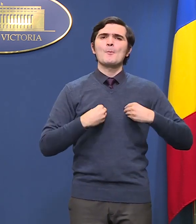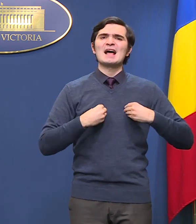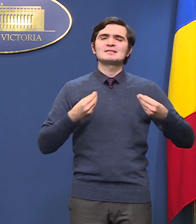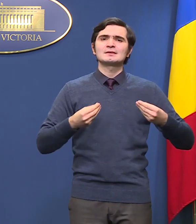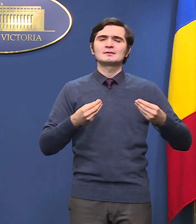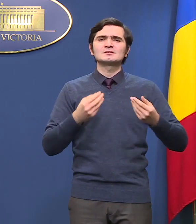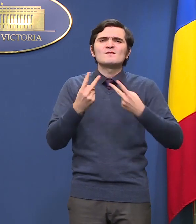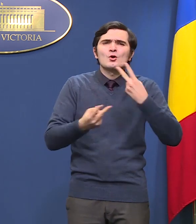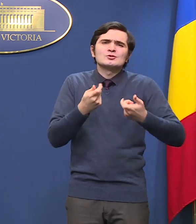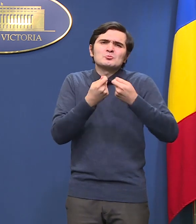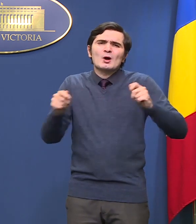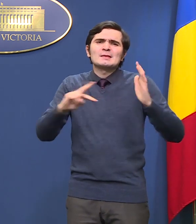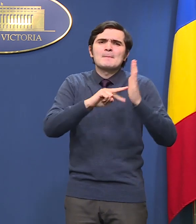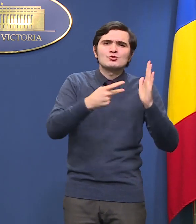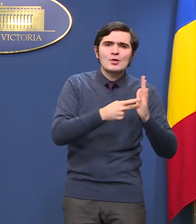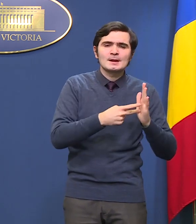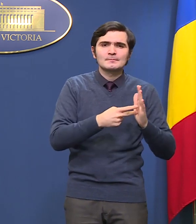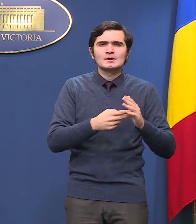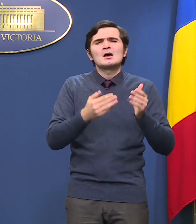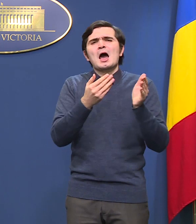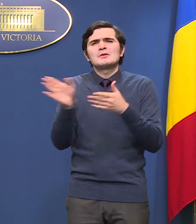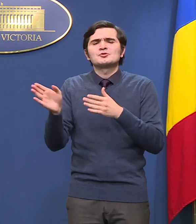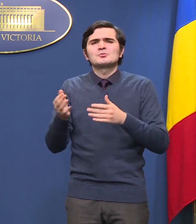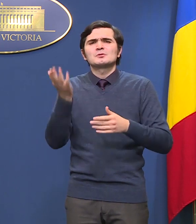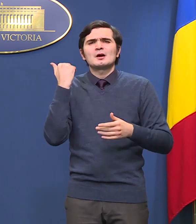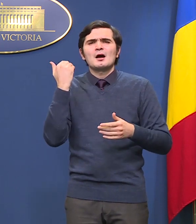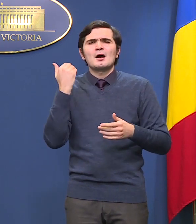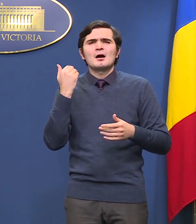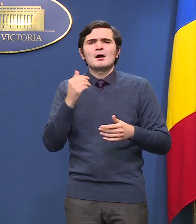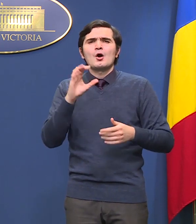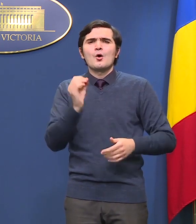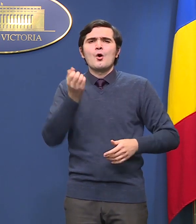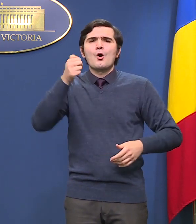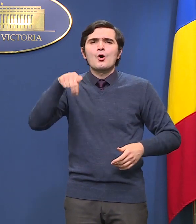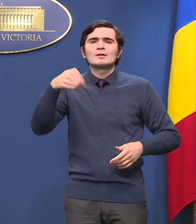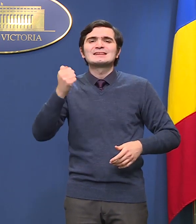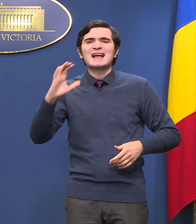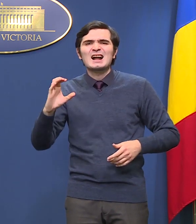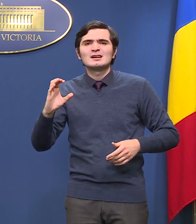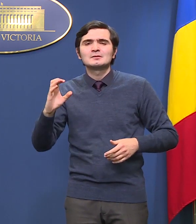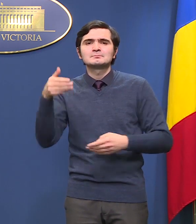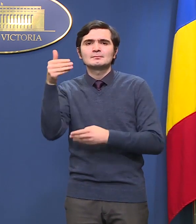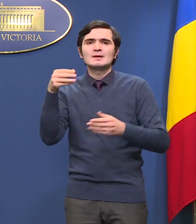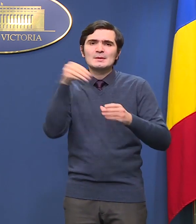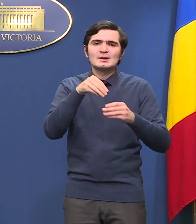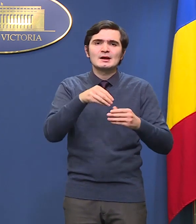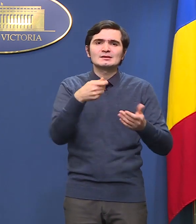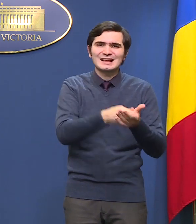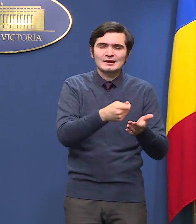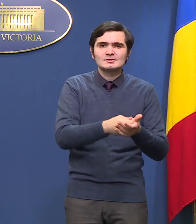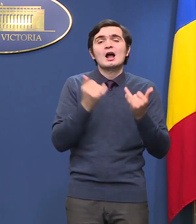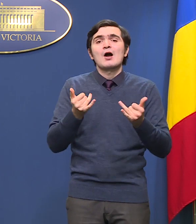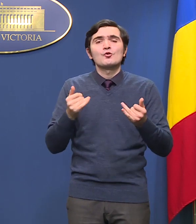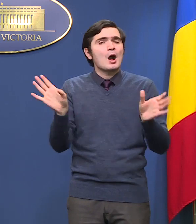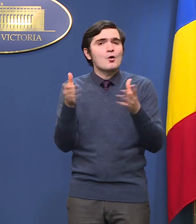la dispoziție și de unde inițial era numai ONAC-ul implicat în procedurile de achiziție, la ora actuală orice instituție a statului care